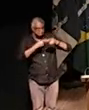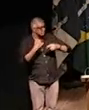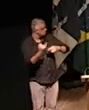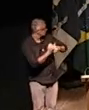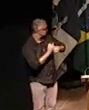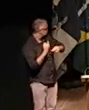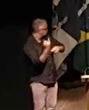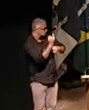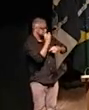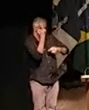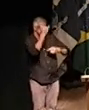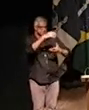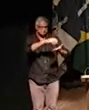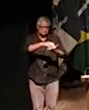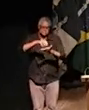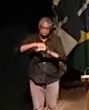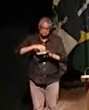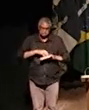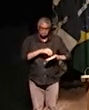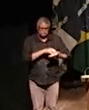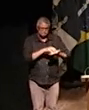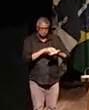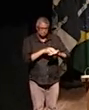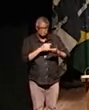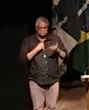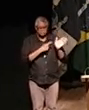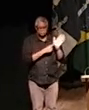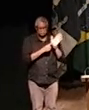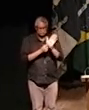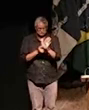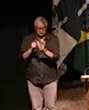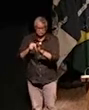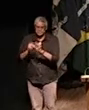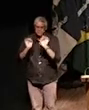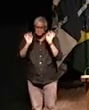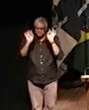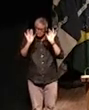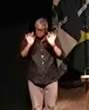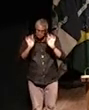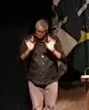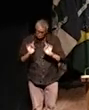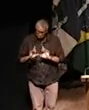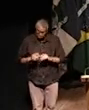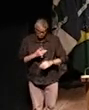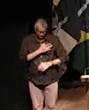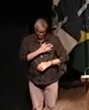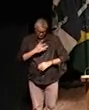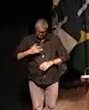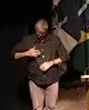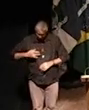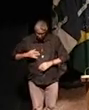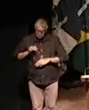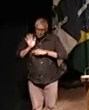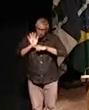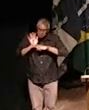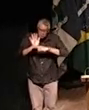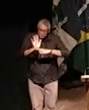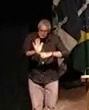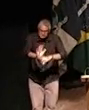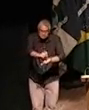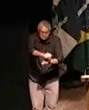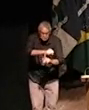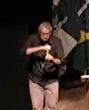então destaquei aqui especificamente a saúde e a assistência social então como eu falei no início